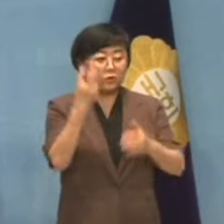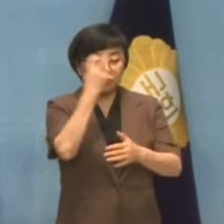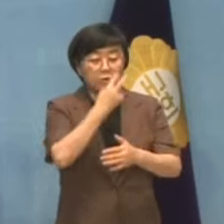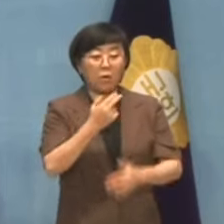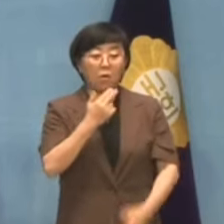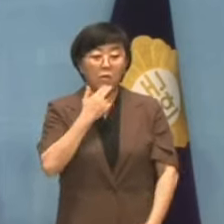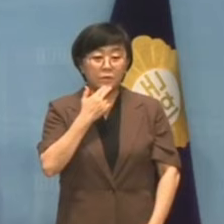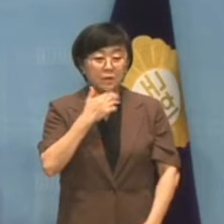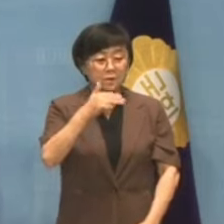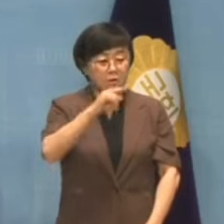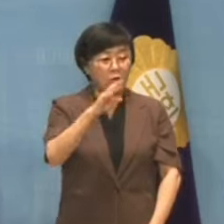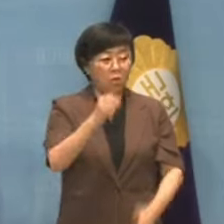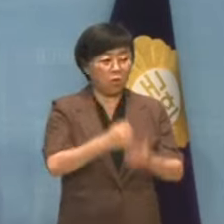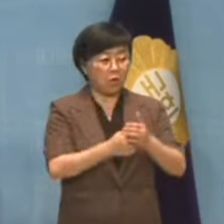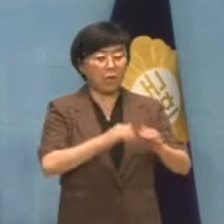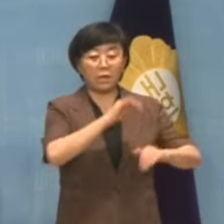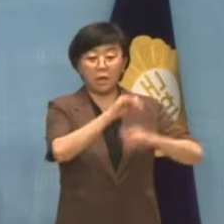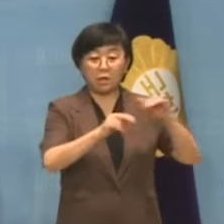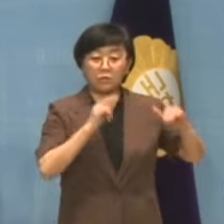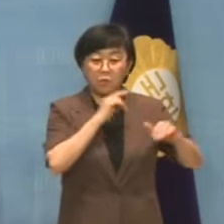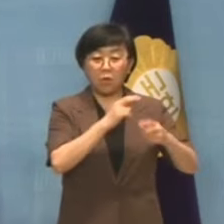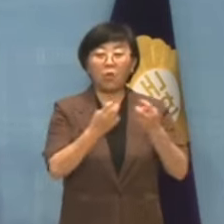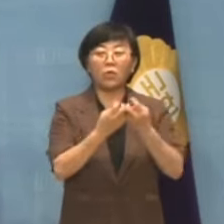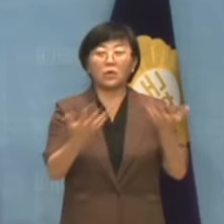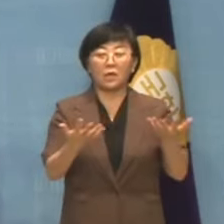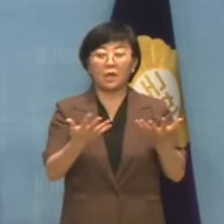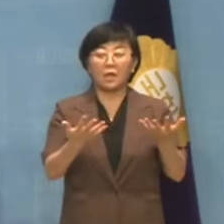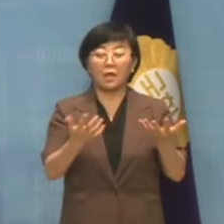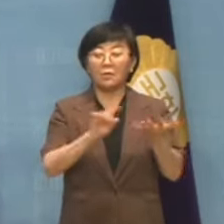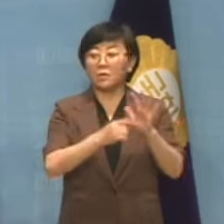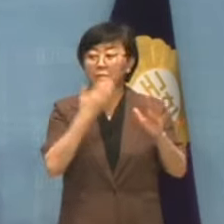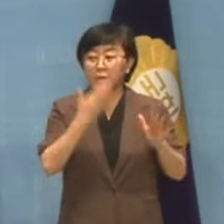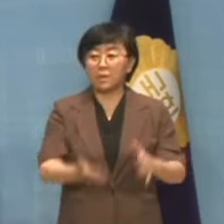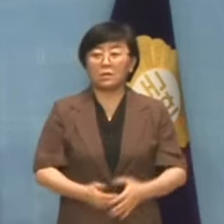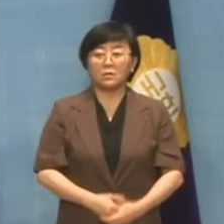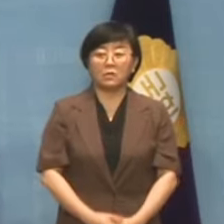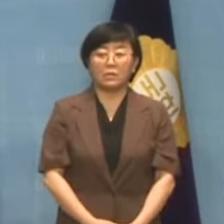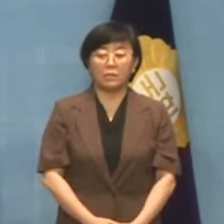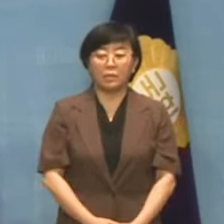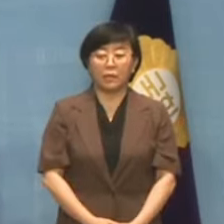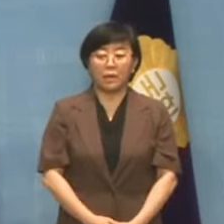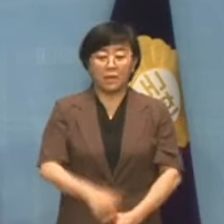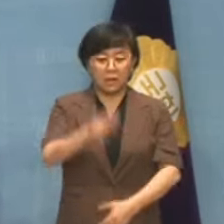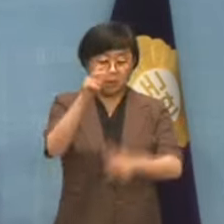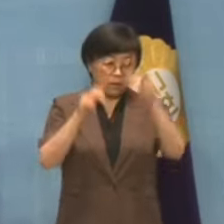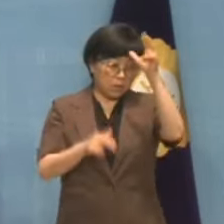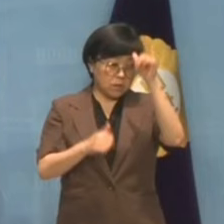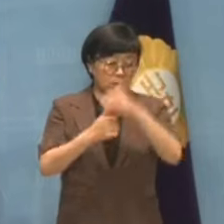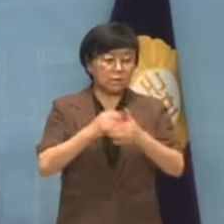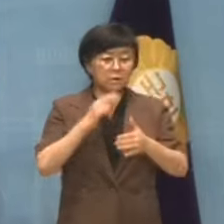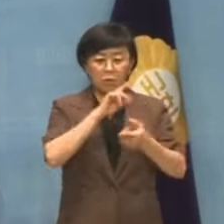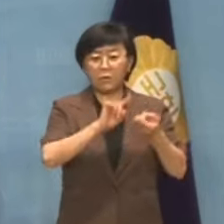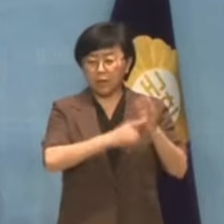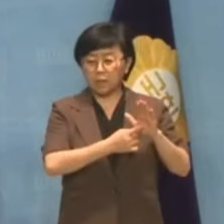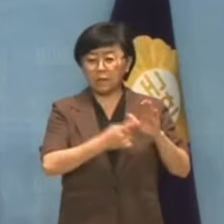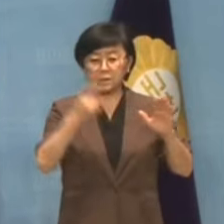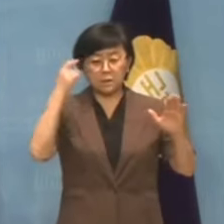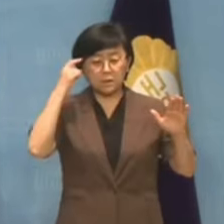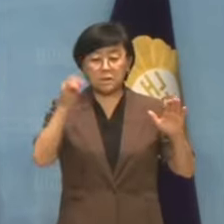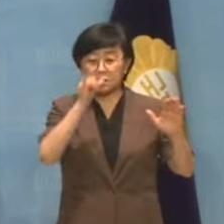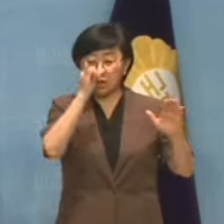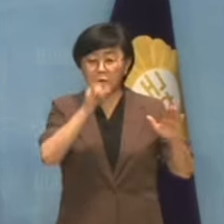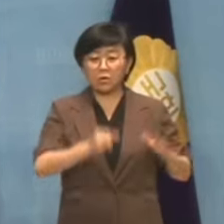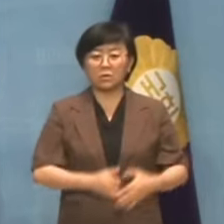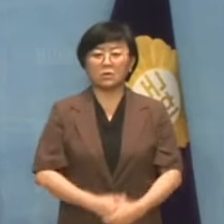없이 천공의 관저 개입 의혹을 어떻게 밝힐 수 있습니까? 경찰은 의혹을 밝힐 의지가